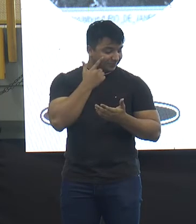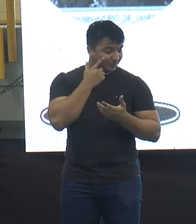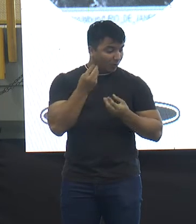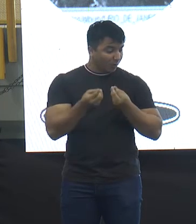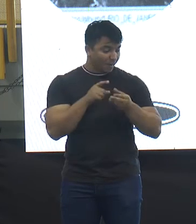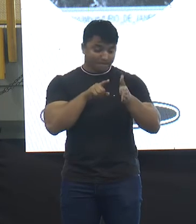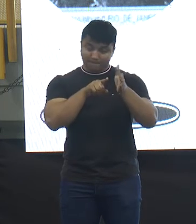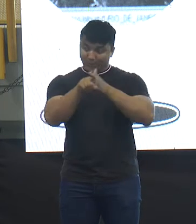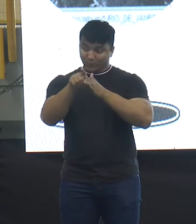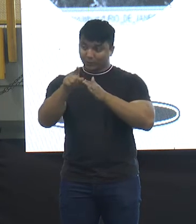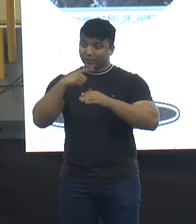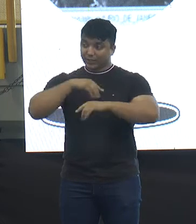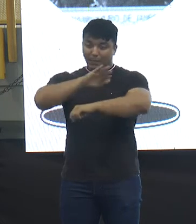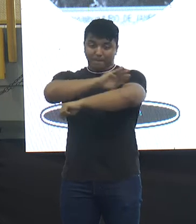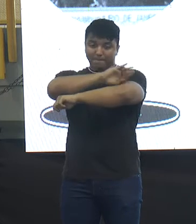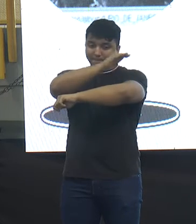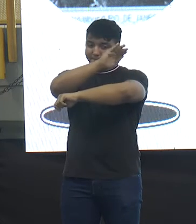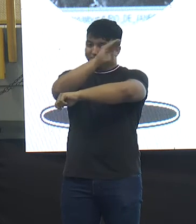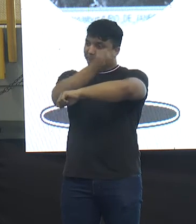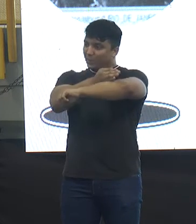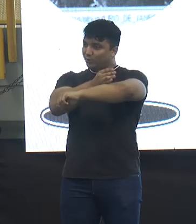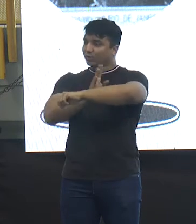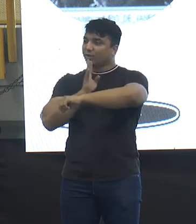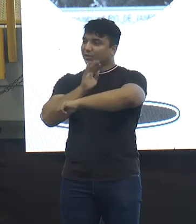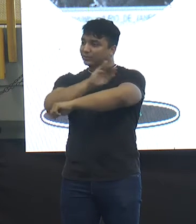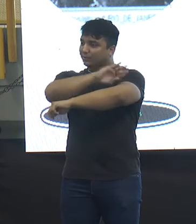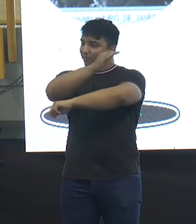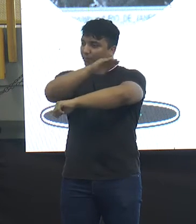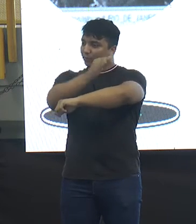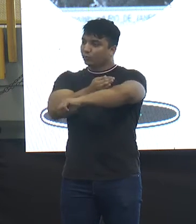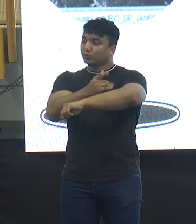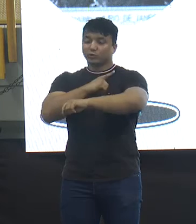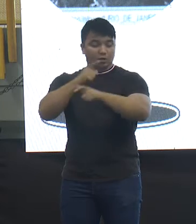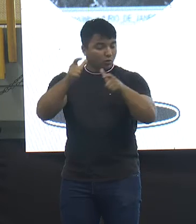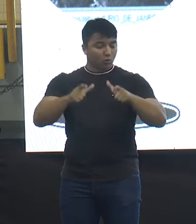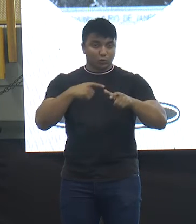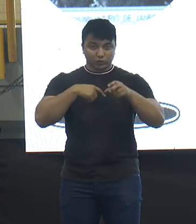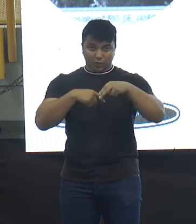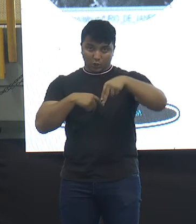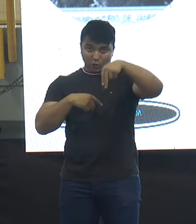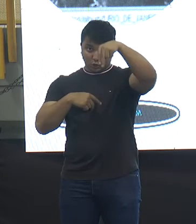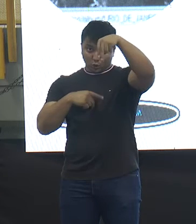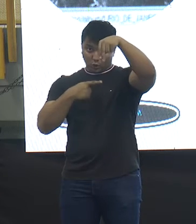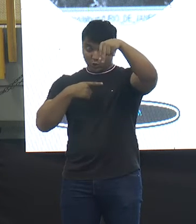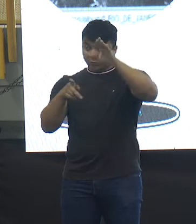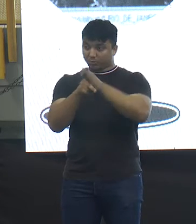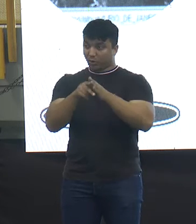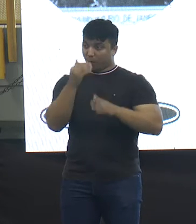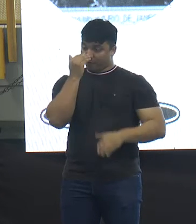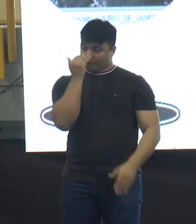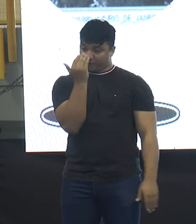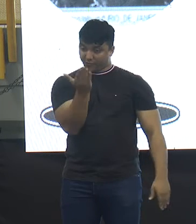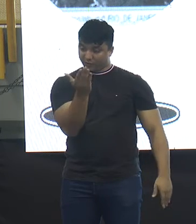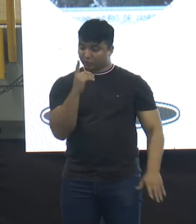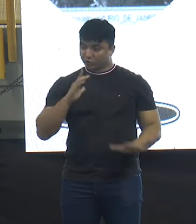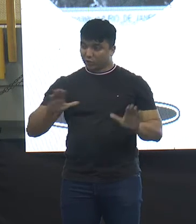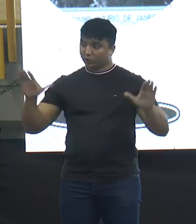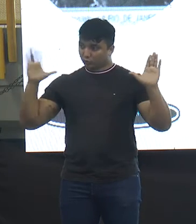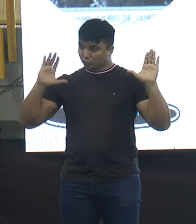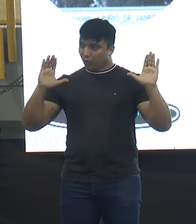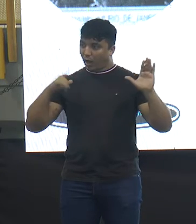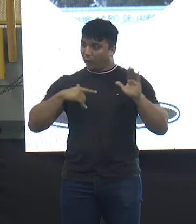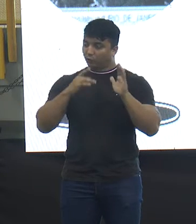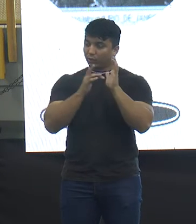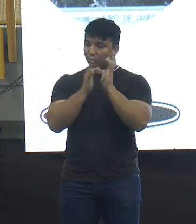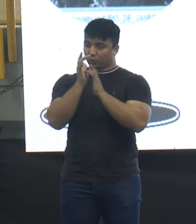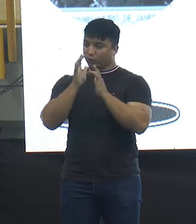questão, o Pão de Açúcar está situado ao norte da parte frontal da